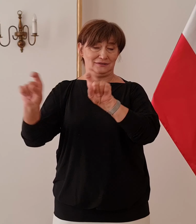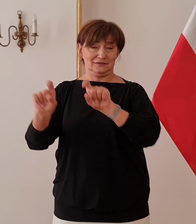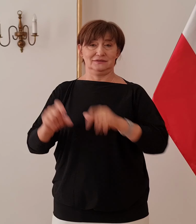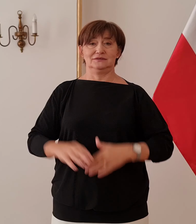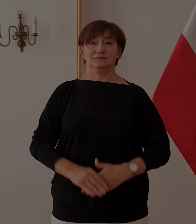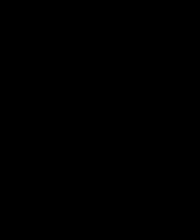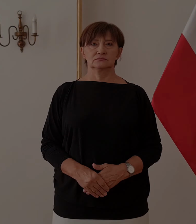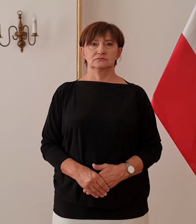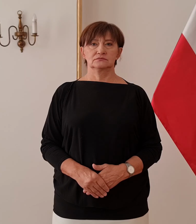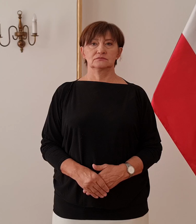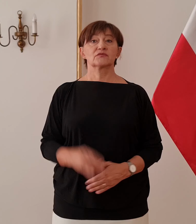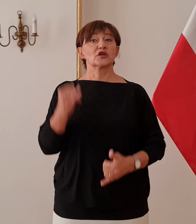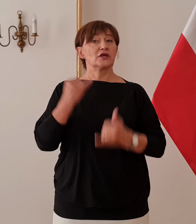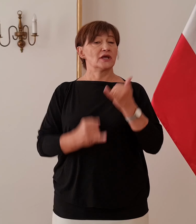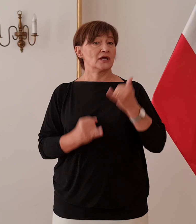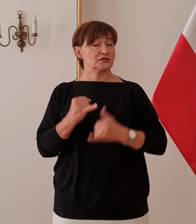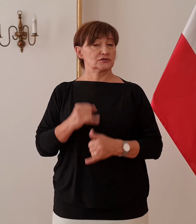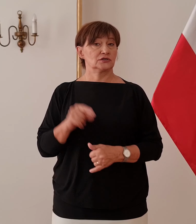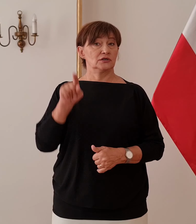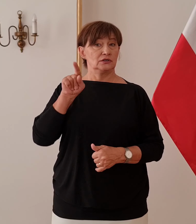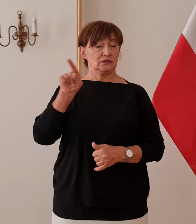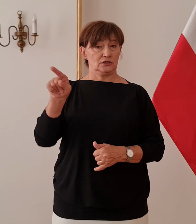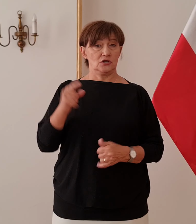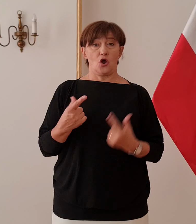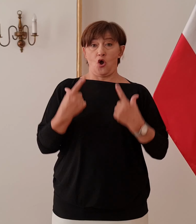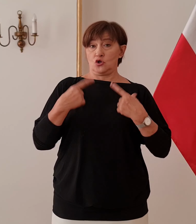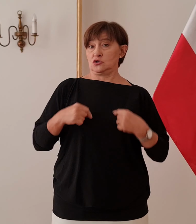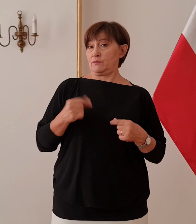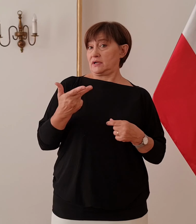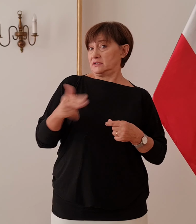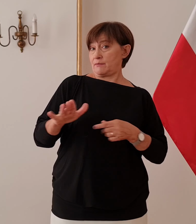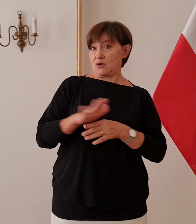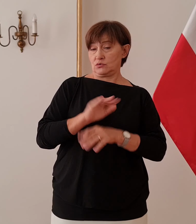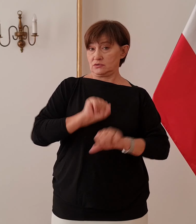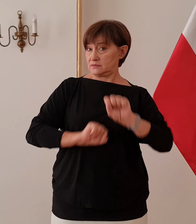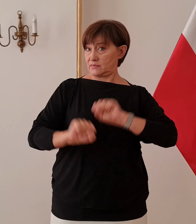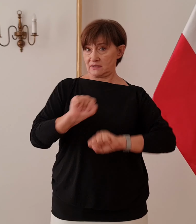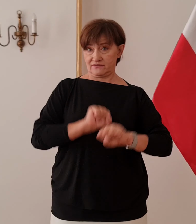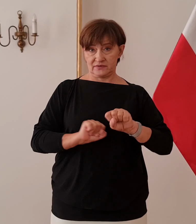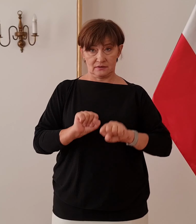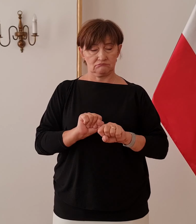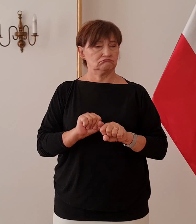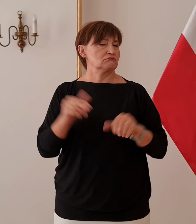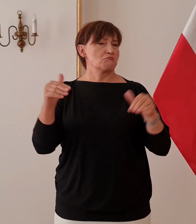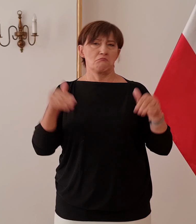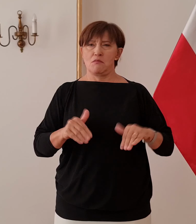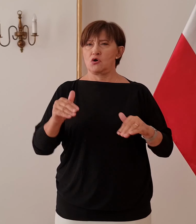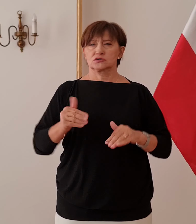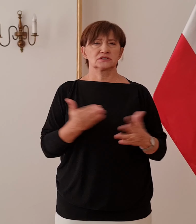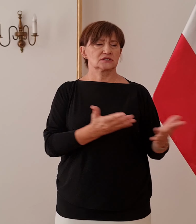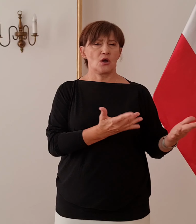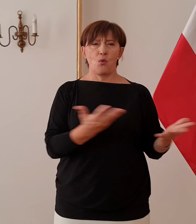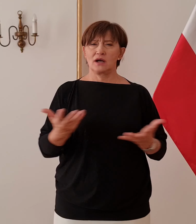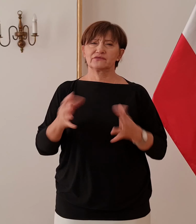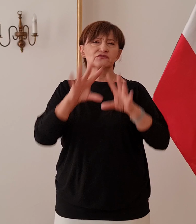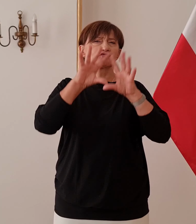Jeżeli jesteś osobą niepełnosprawną, możesz załatwić wszystkie swoje